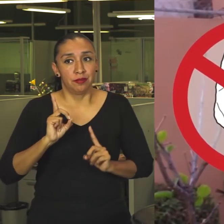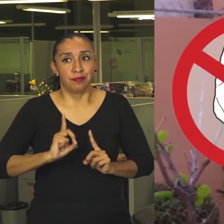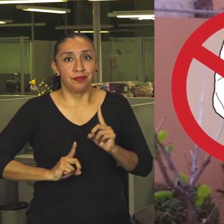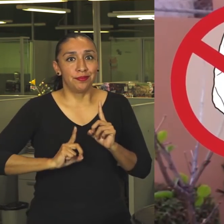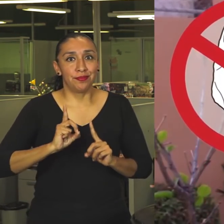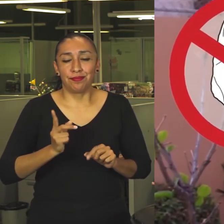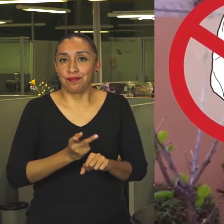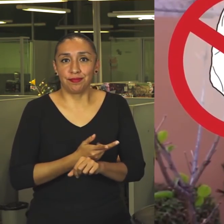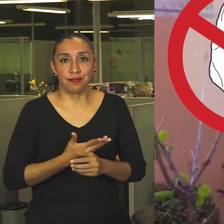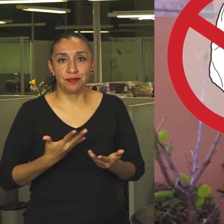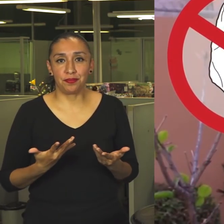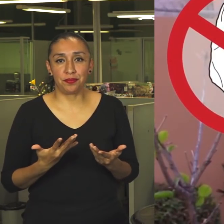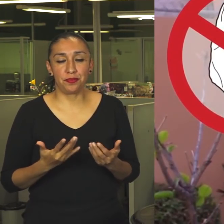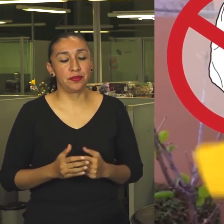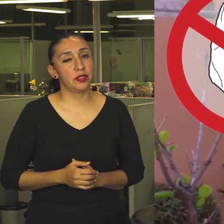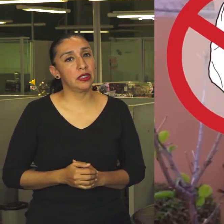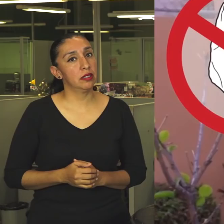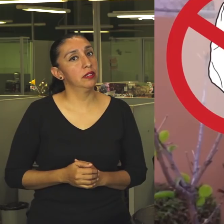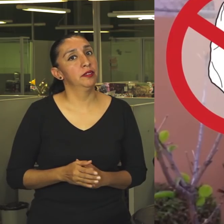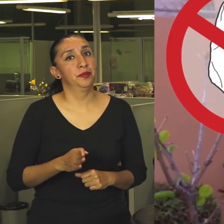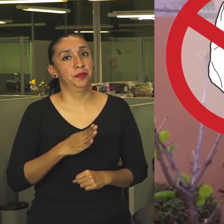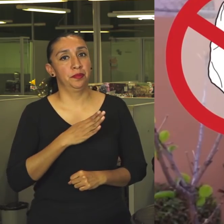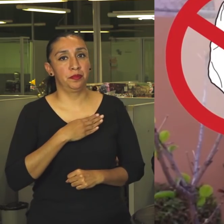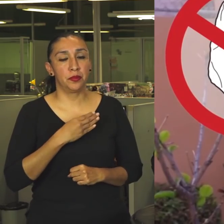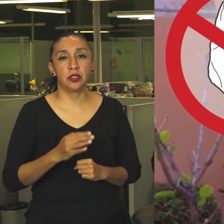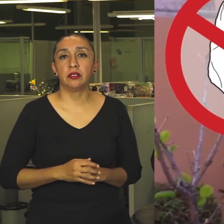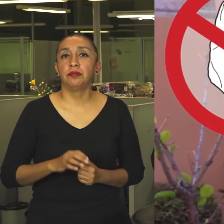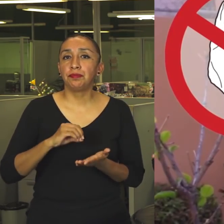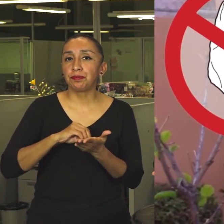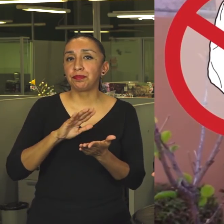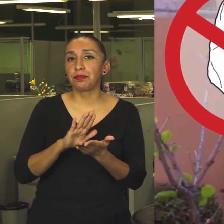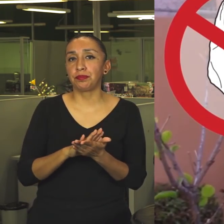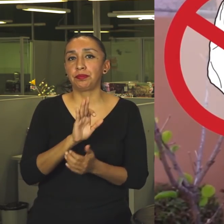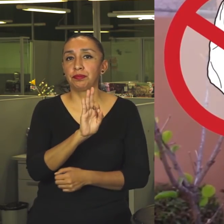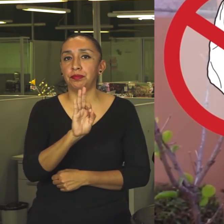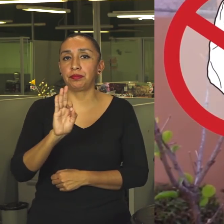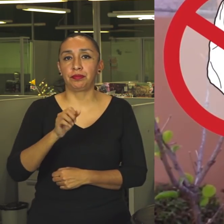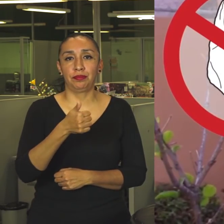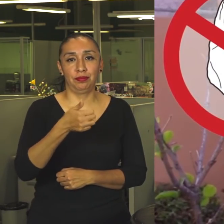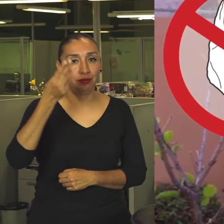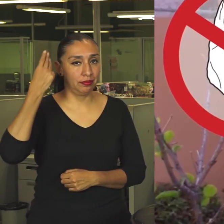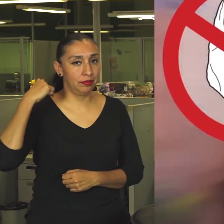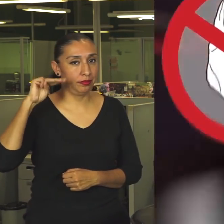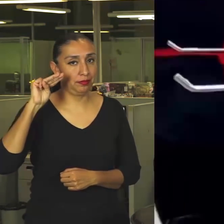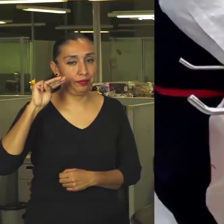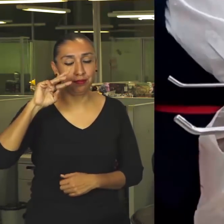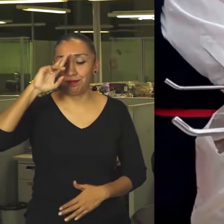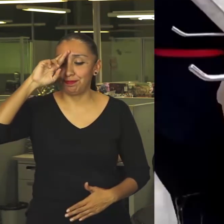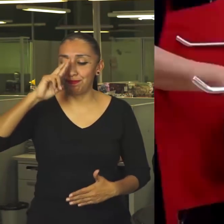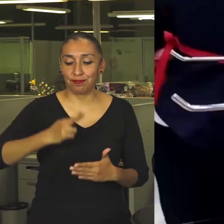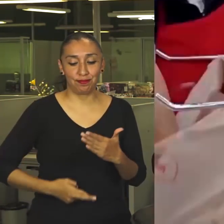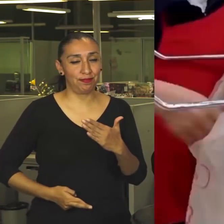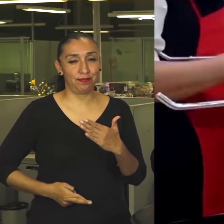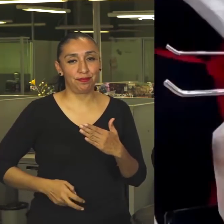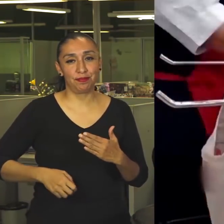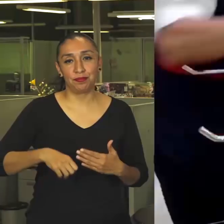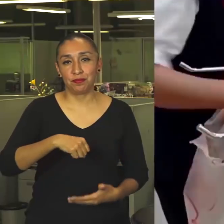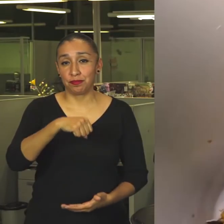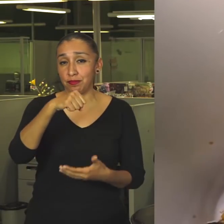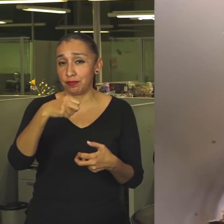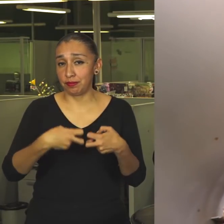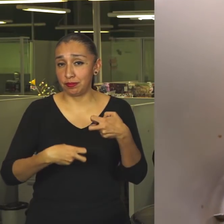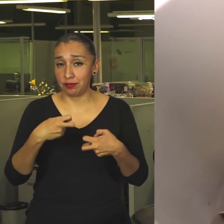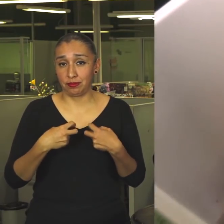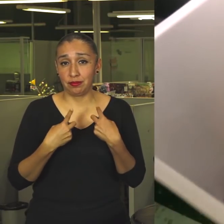quedarán prohibidas para todos los comercios para que las puedan entregar a sus clientes las bolsas de plástico pero las